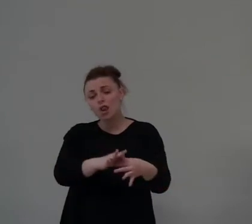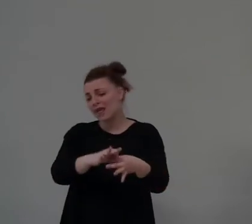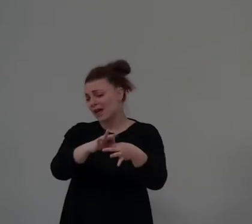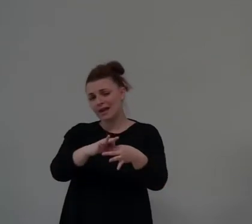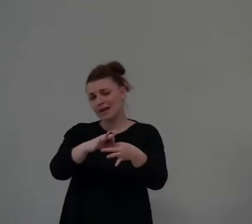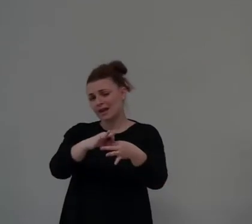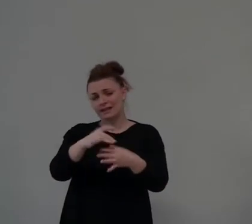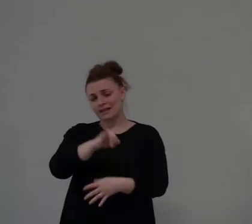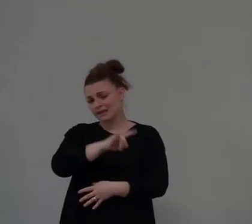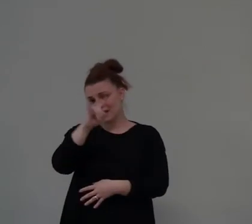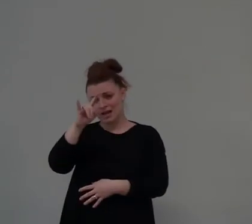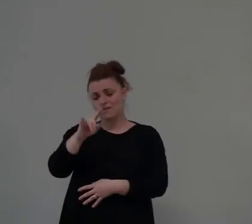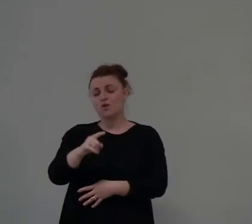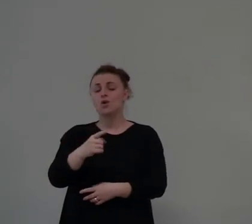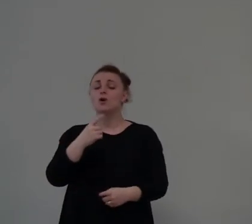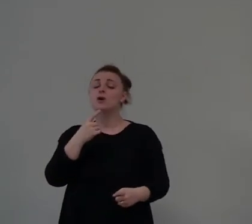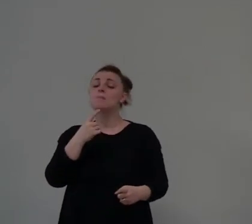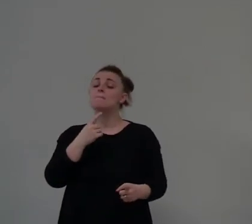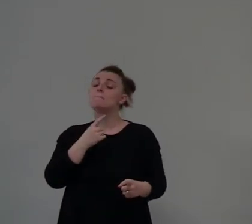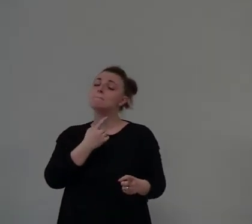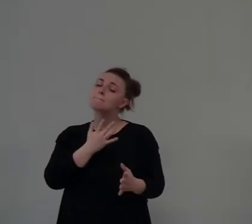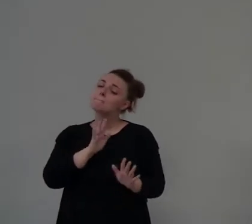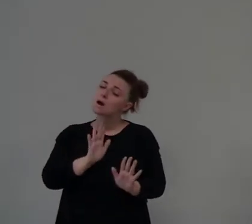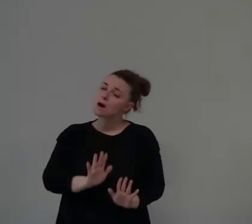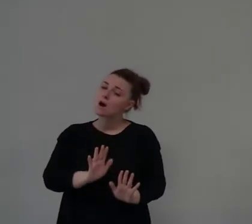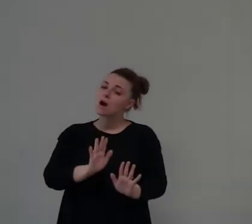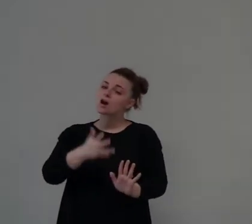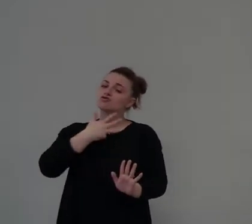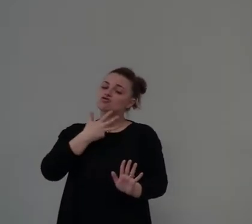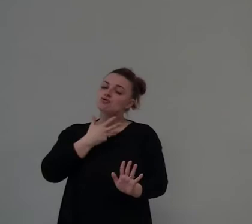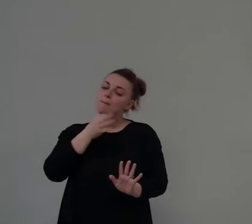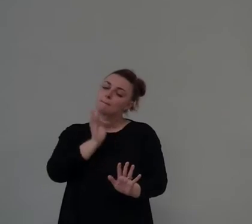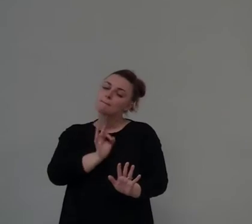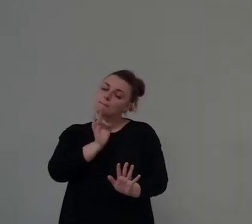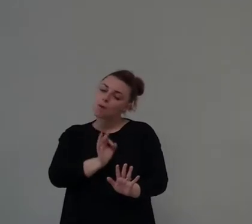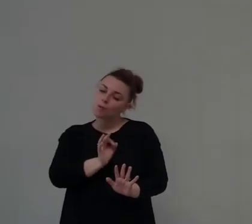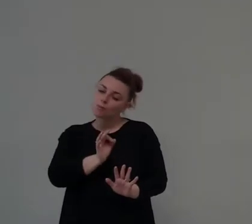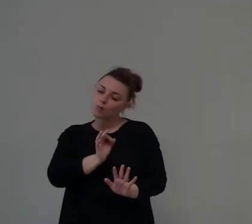se non soprattutto, a che fare con un incontro con se stesso.